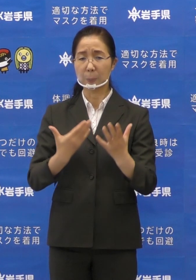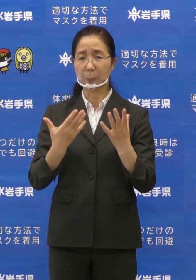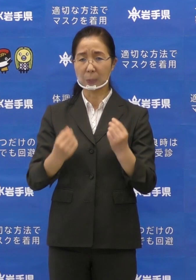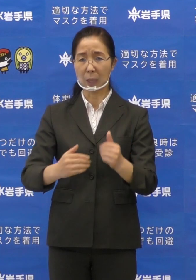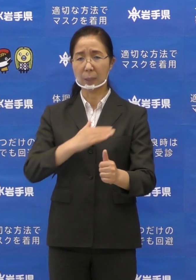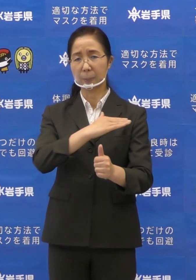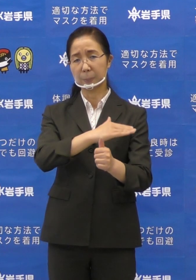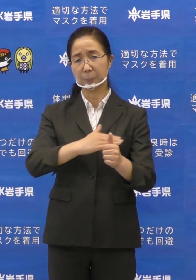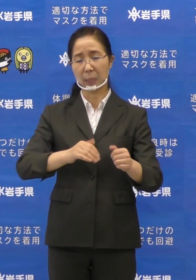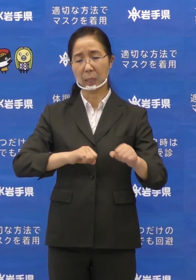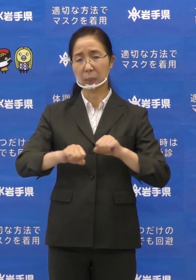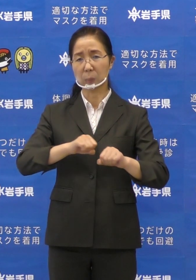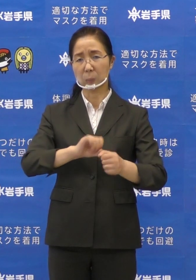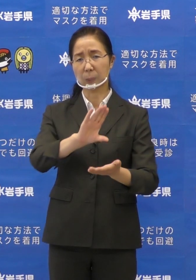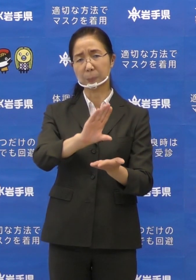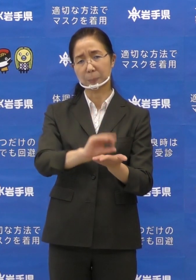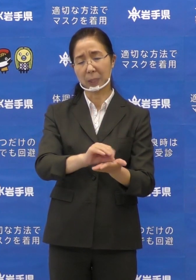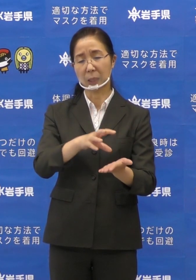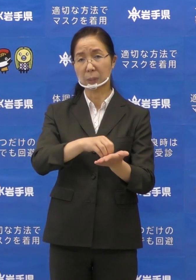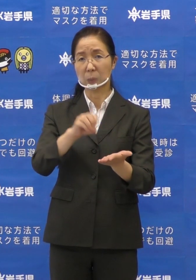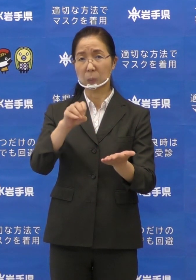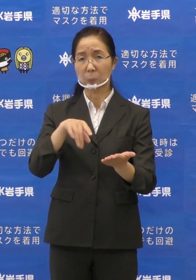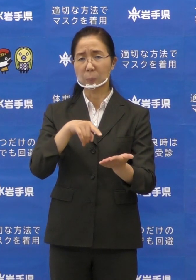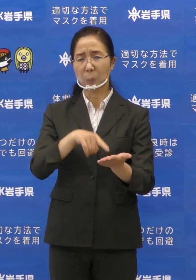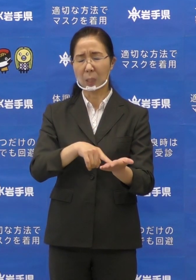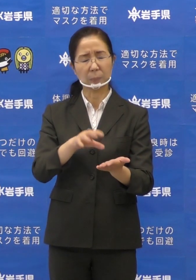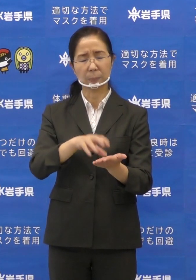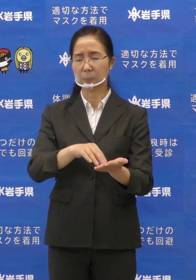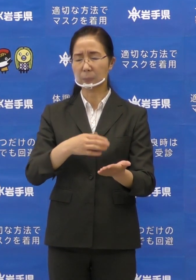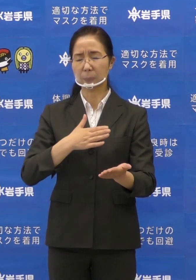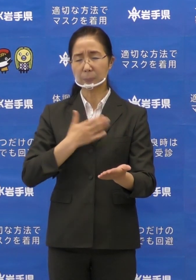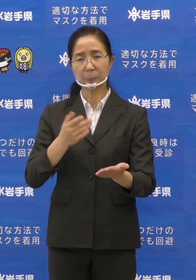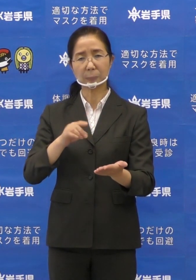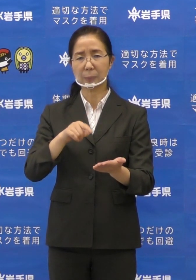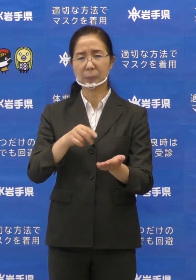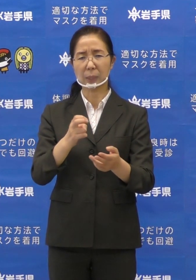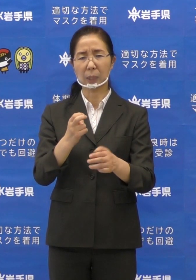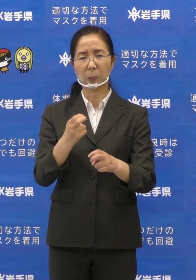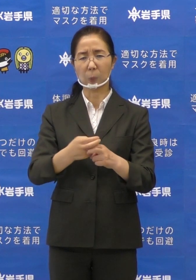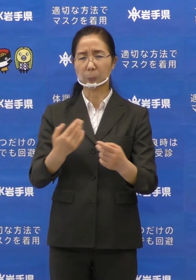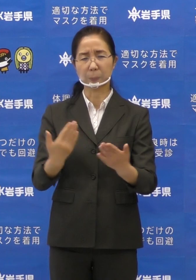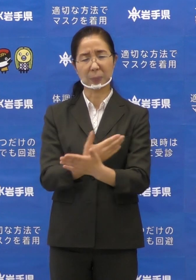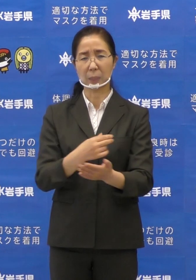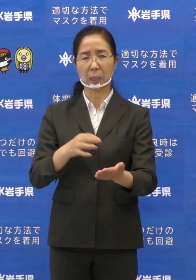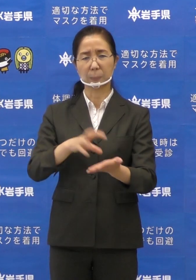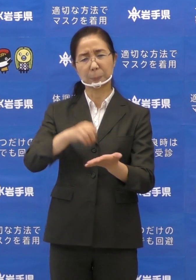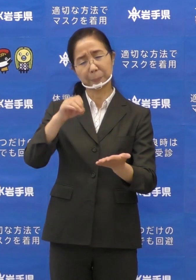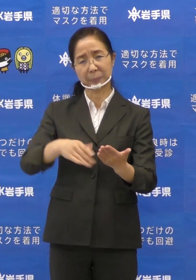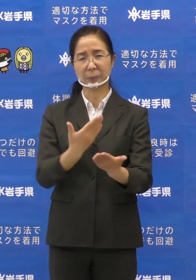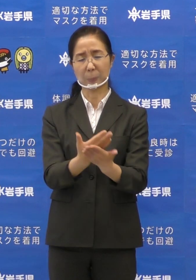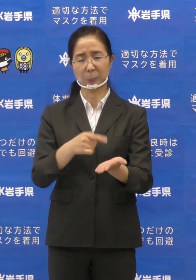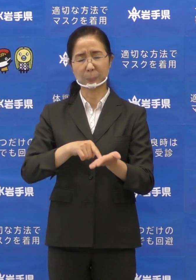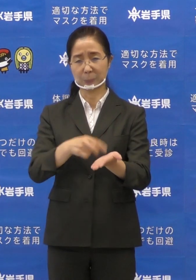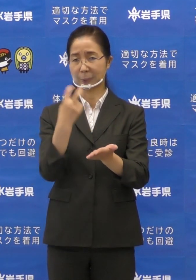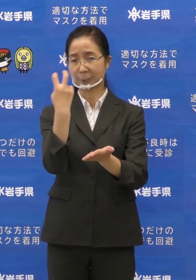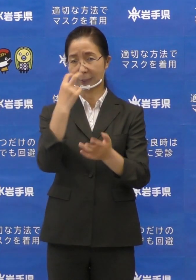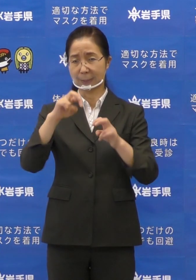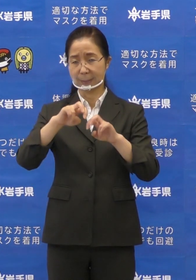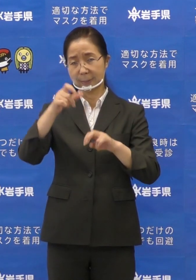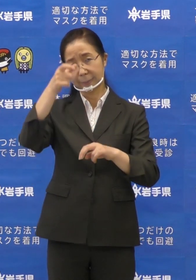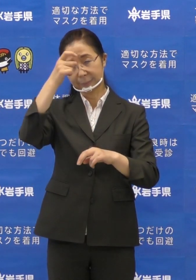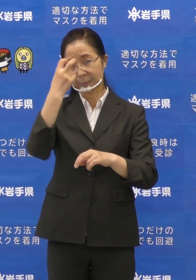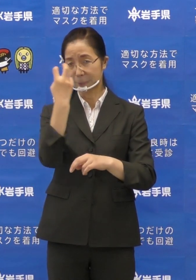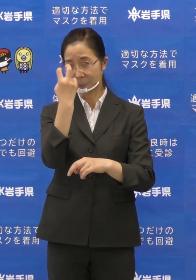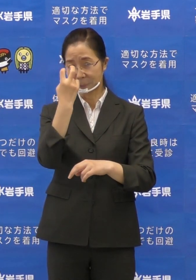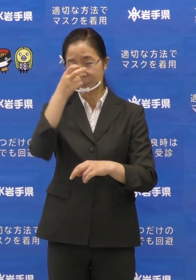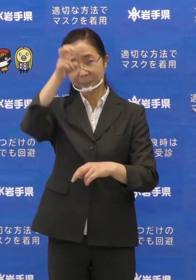まあ、商店停止の処分は納得いかないと、不当だ違法だと言ってですね、取り消しを求めて審査請求するというし